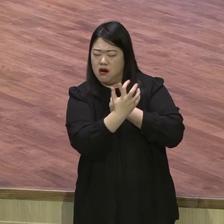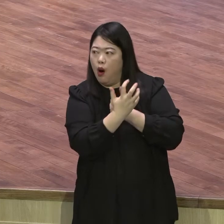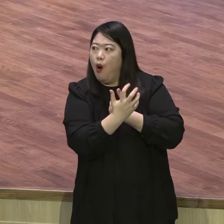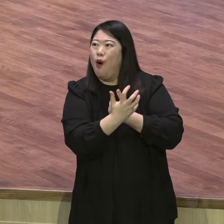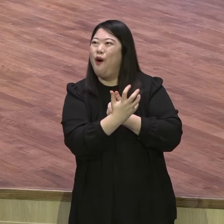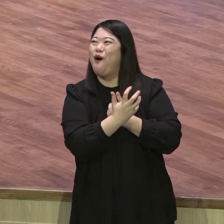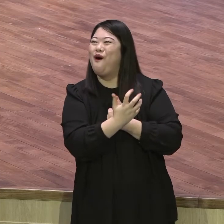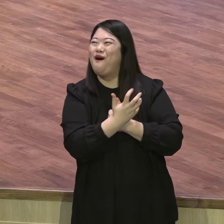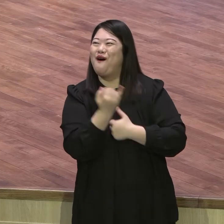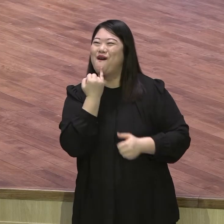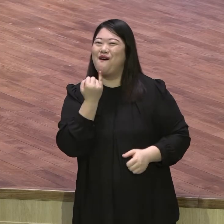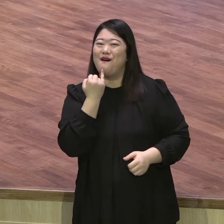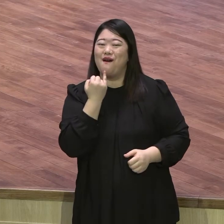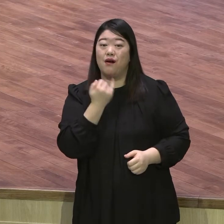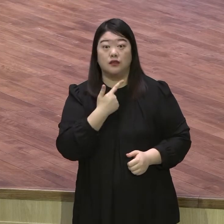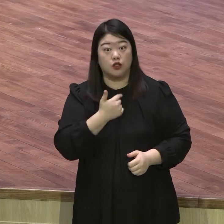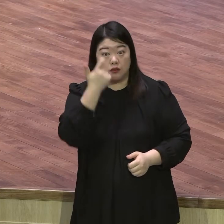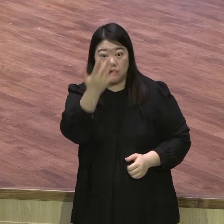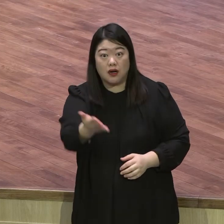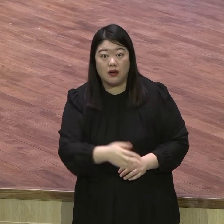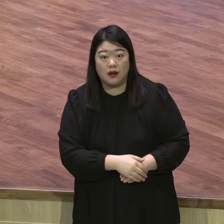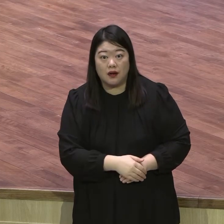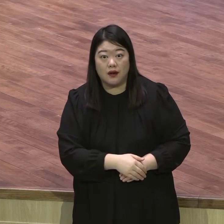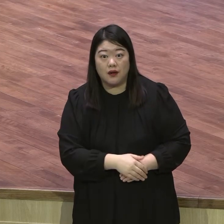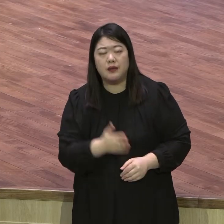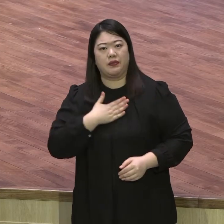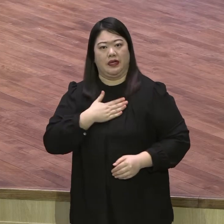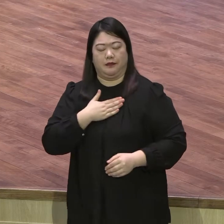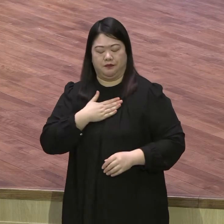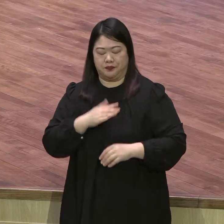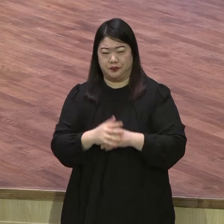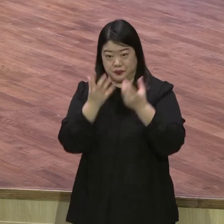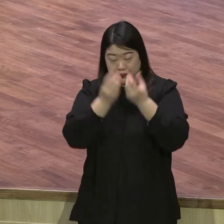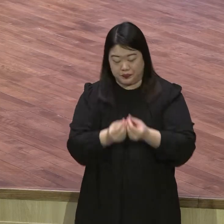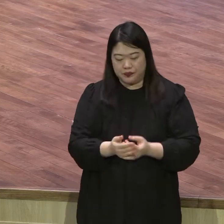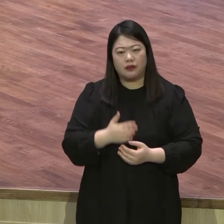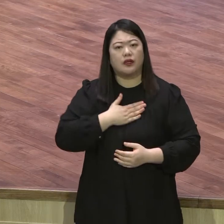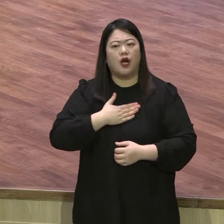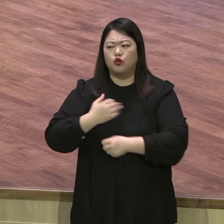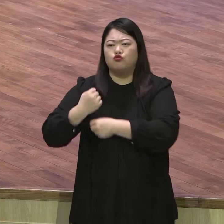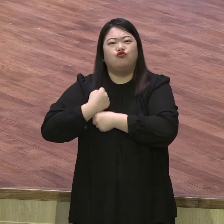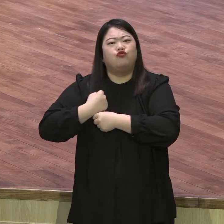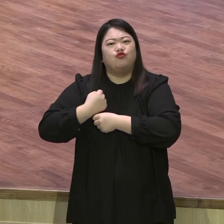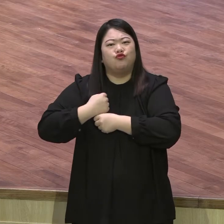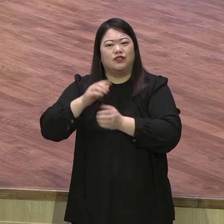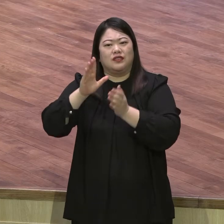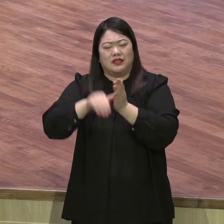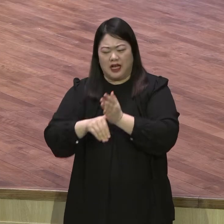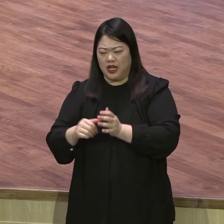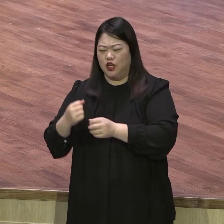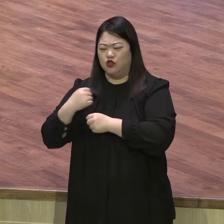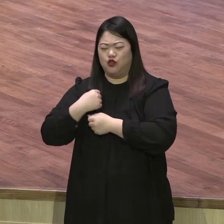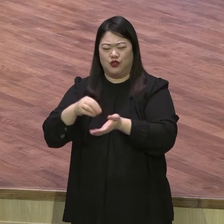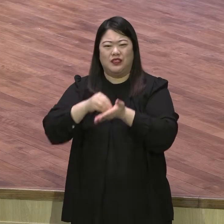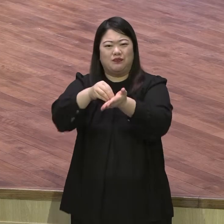제가 군대에 있을 때입니다. 군대에서 신앙생활을 하는데 군대 가기 전에 밤에 철회하고